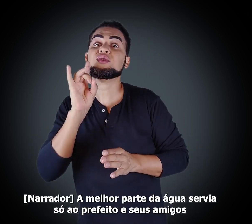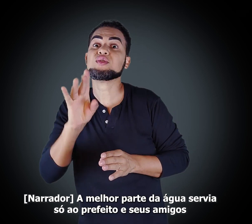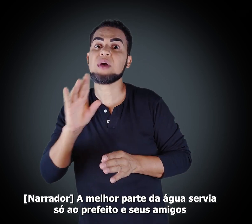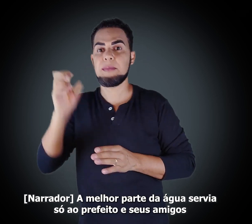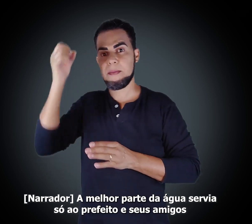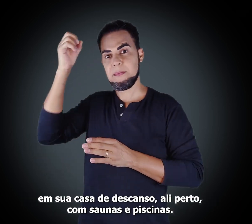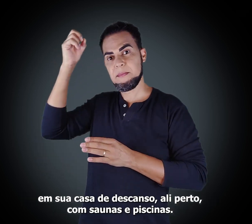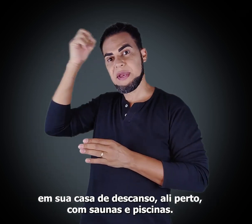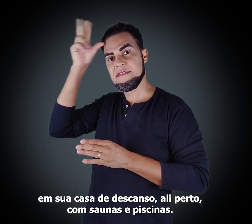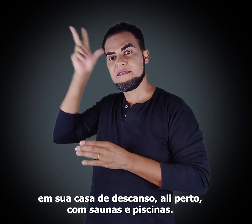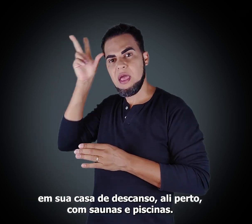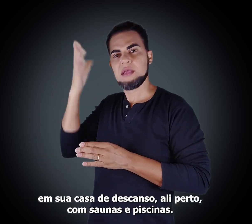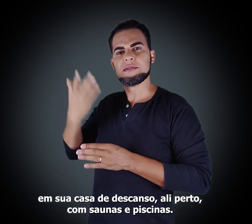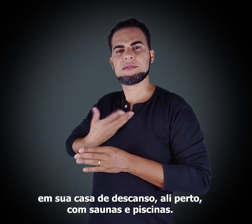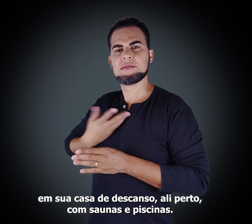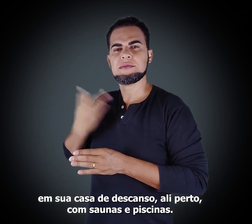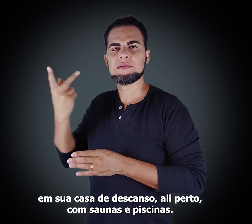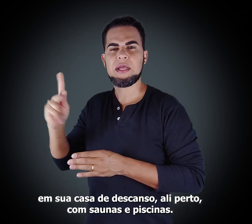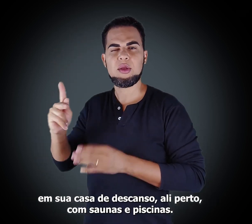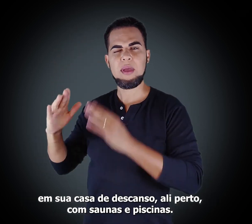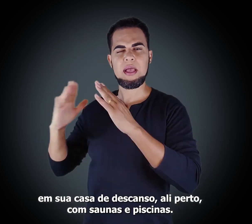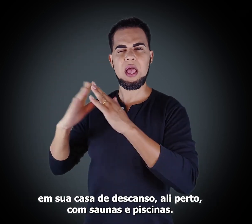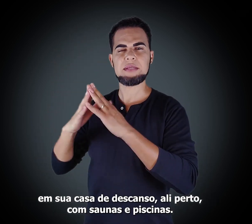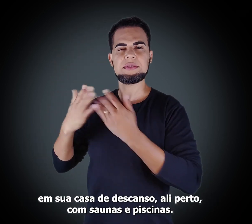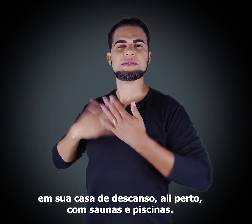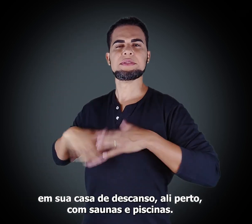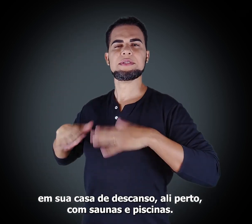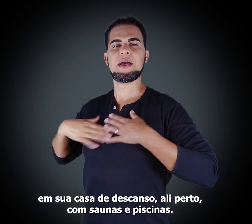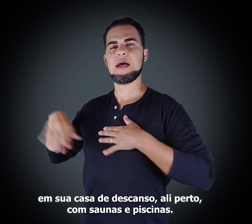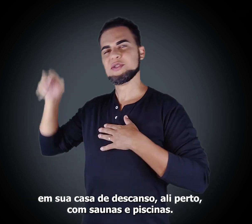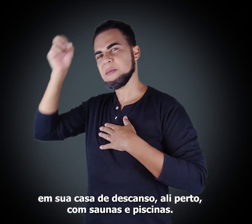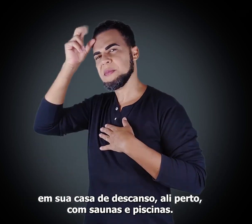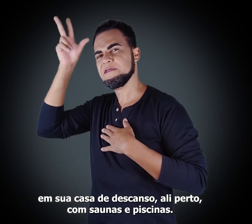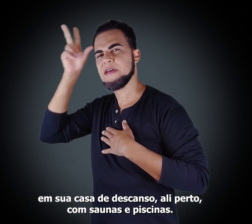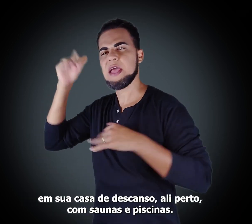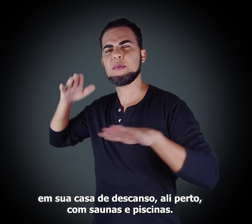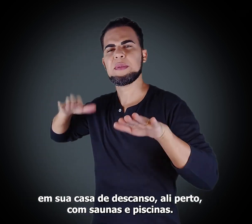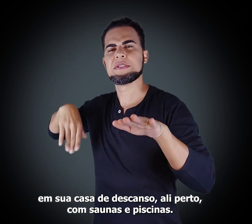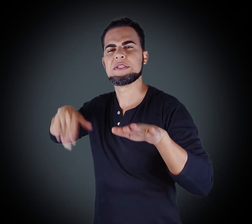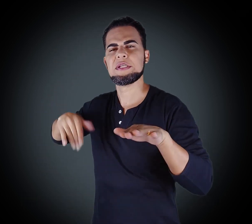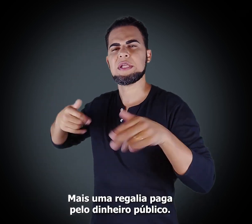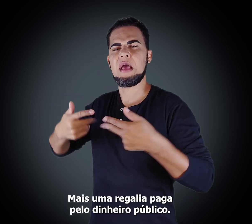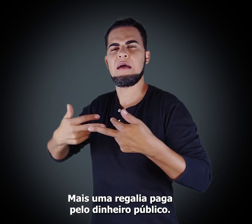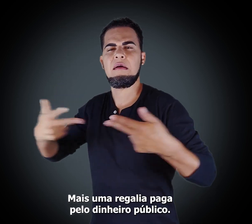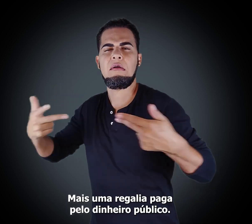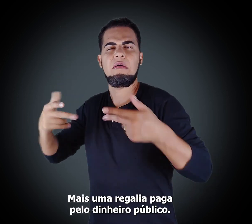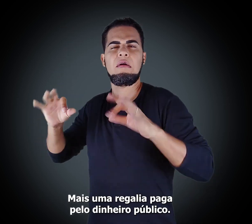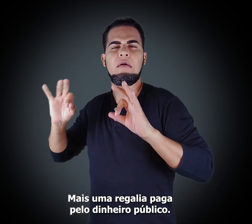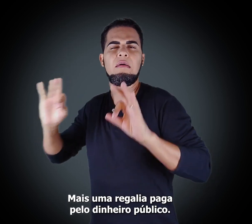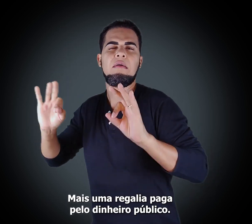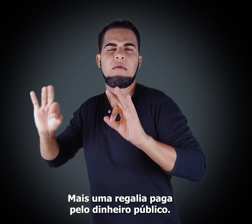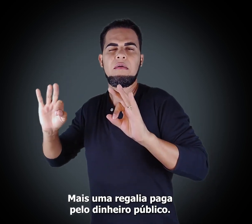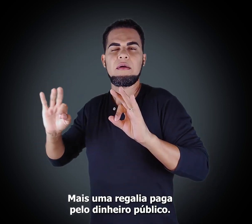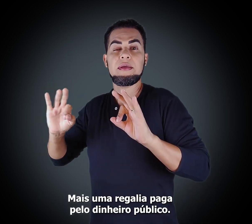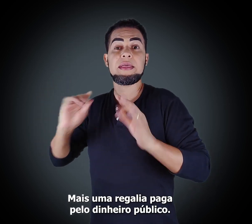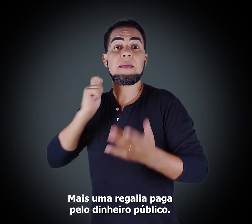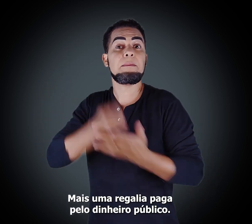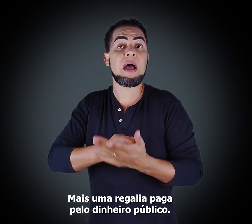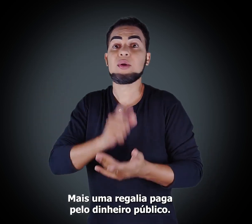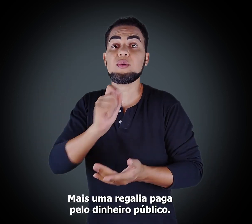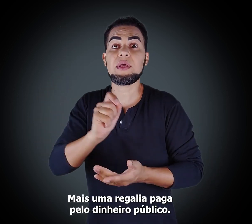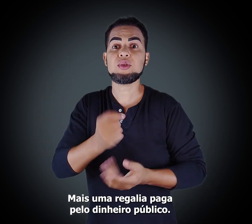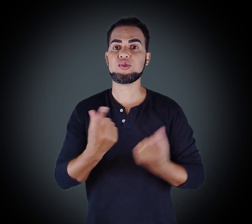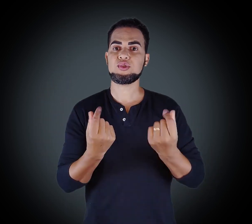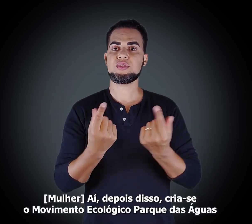seus amigos, em sua casa de descanso ali perto, com saunas e piscinas. Mais uma regalia paga pelo